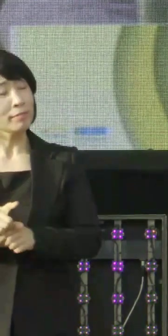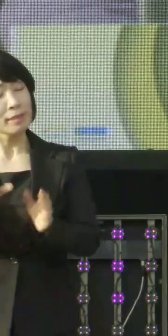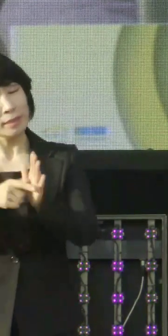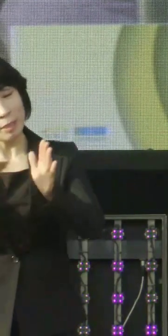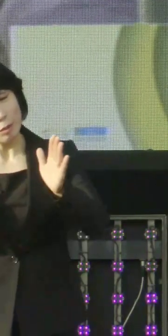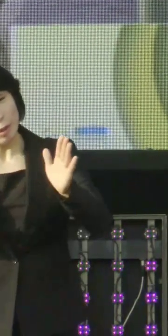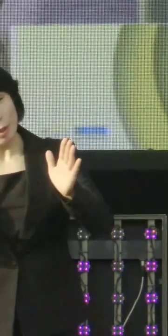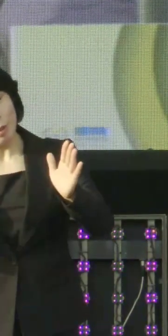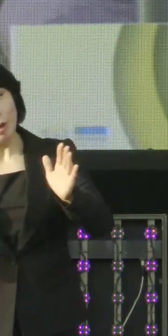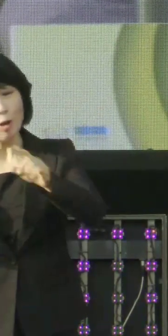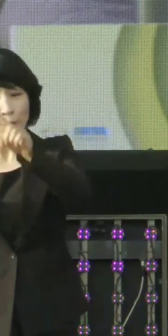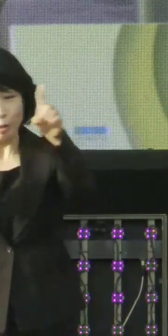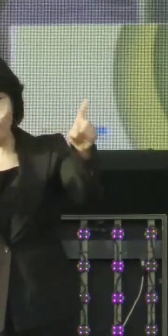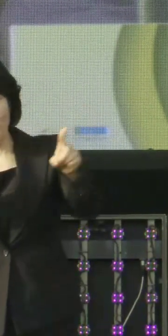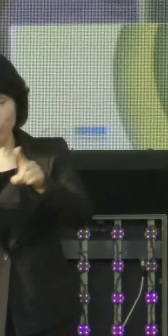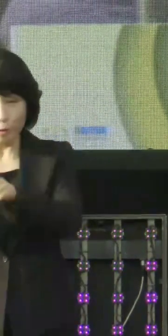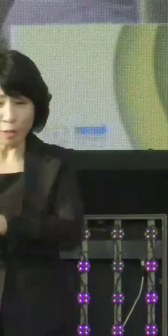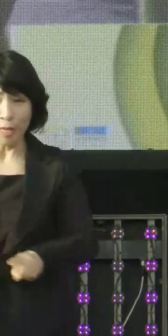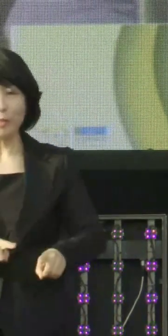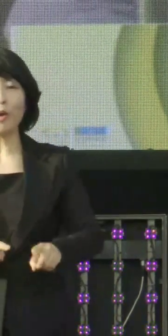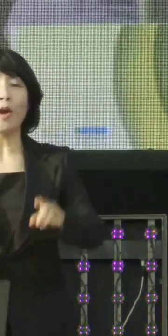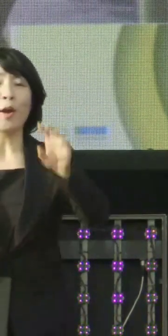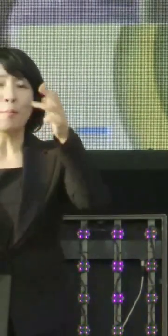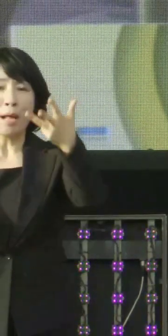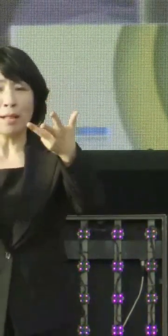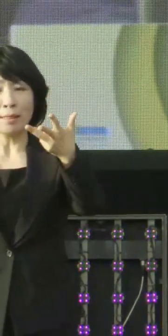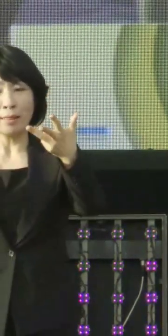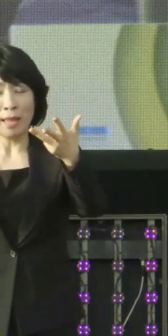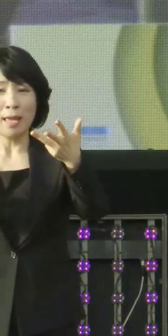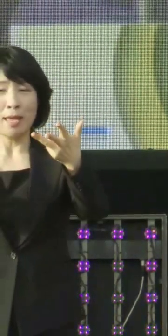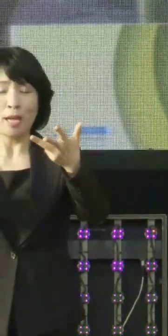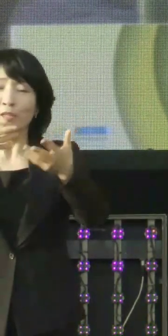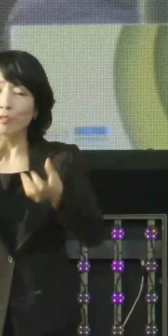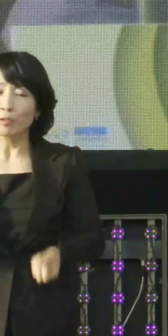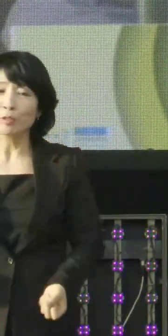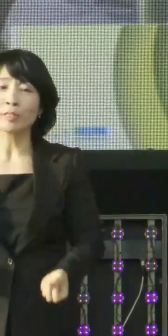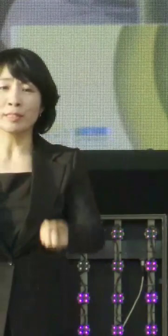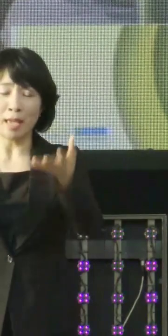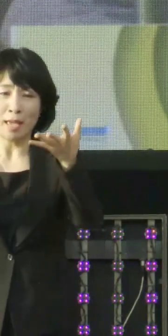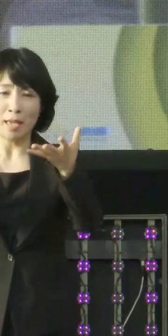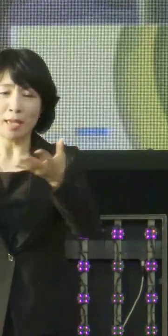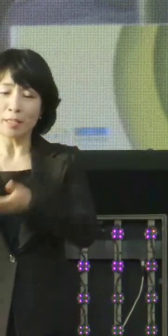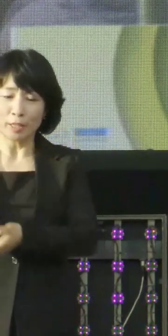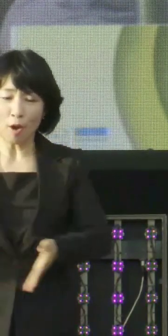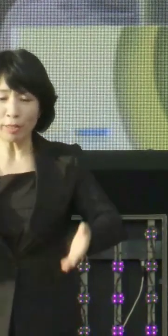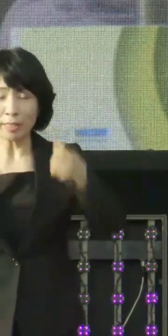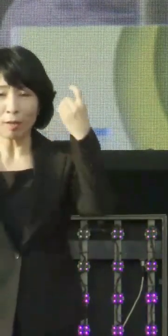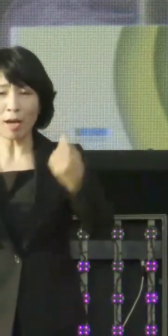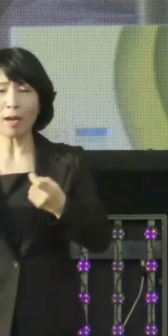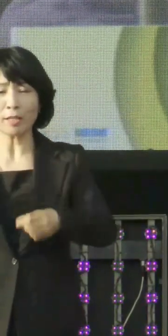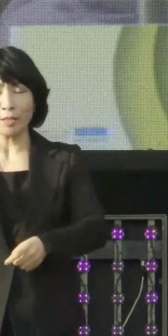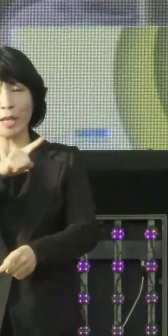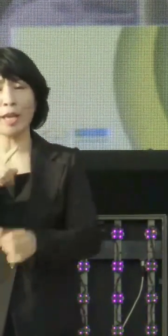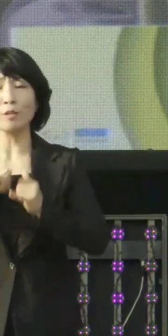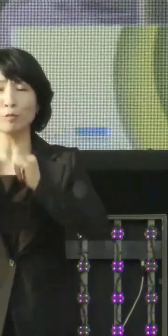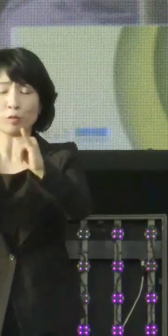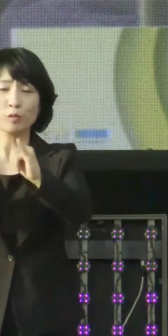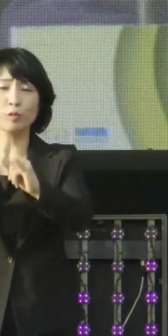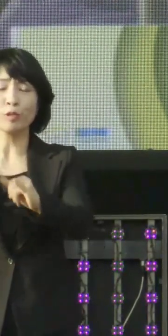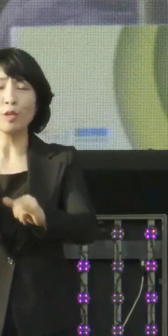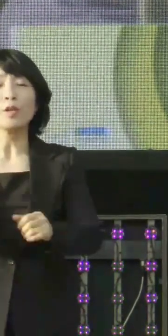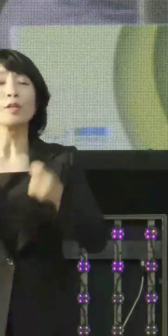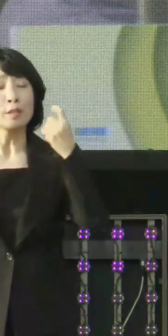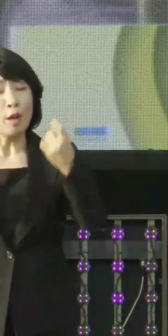동안 전국 8대 축제 3년 연속 경기 관광 최우수 축제로